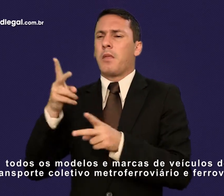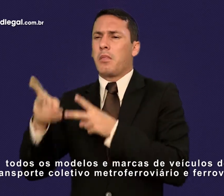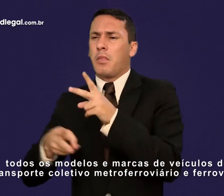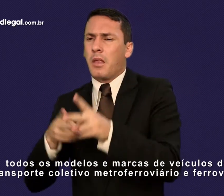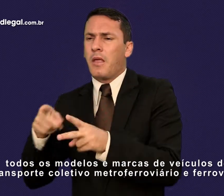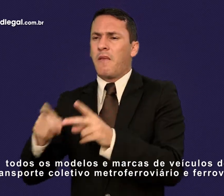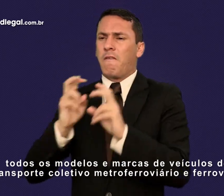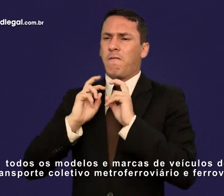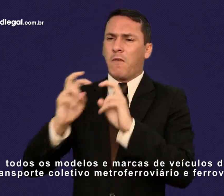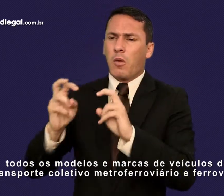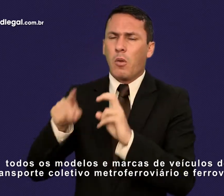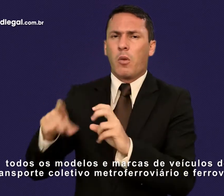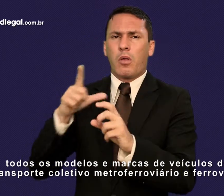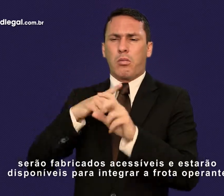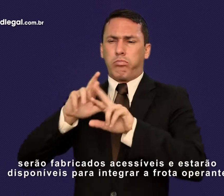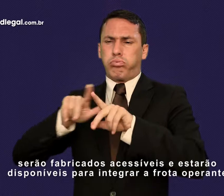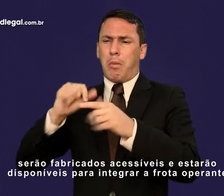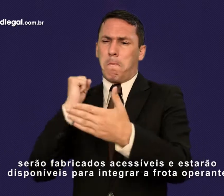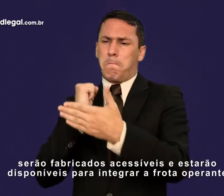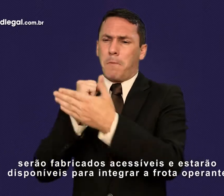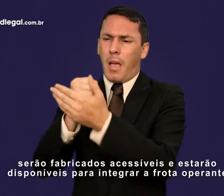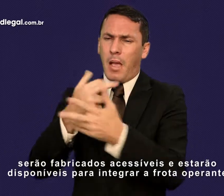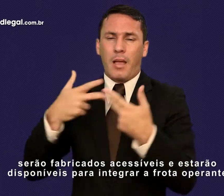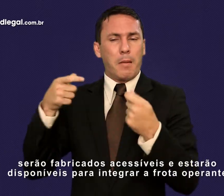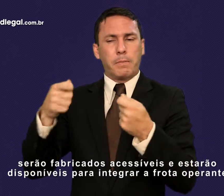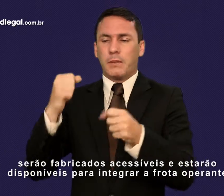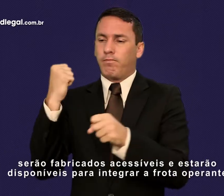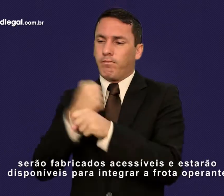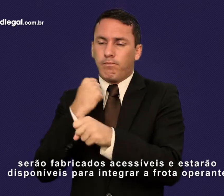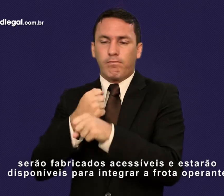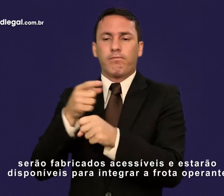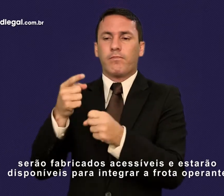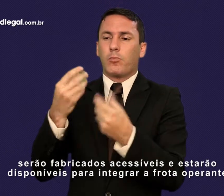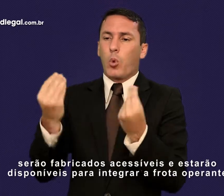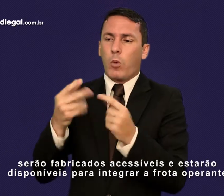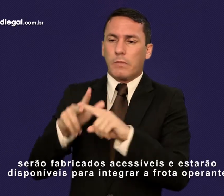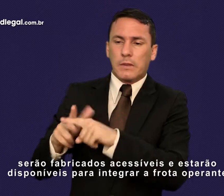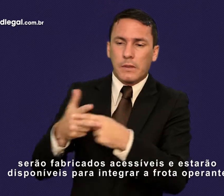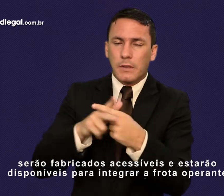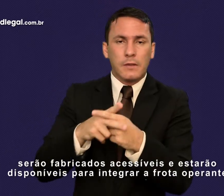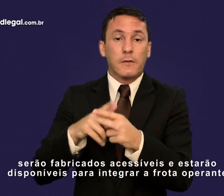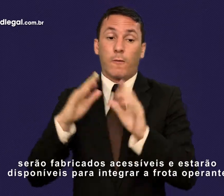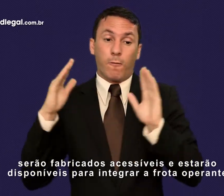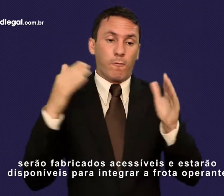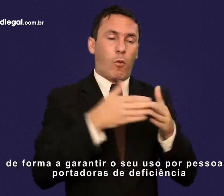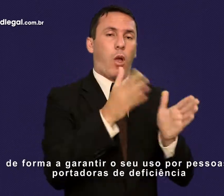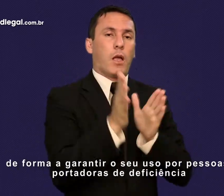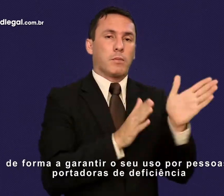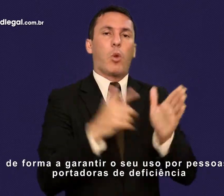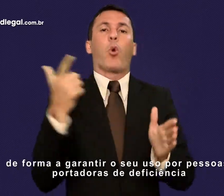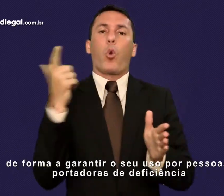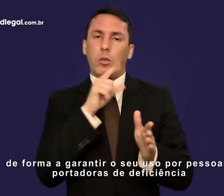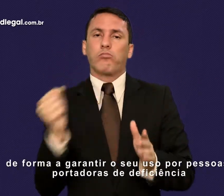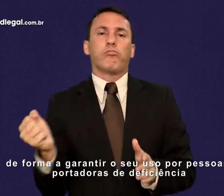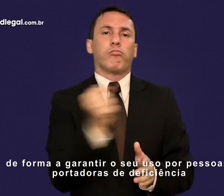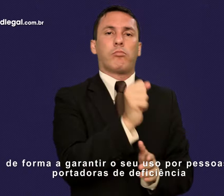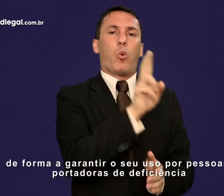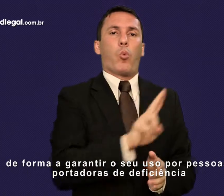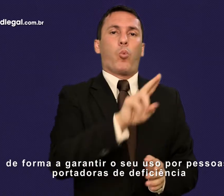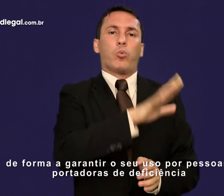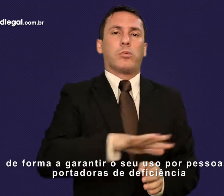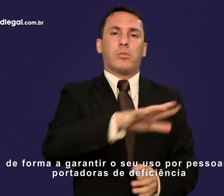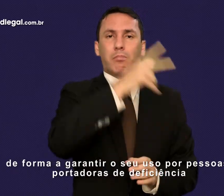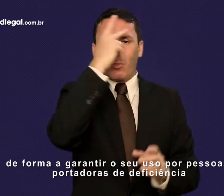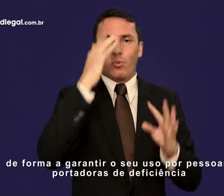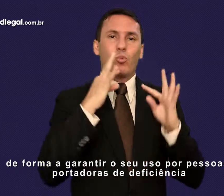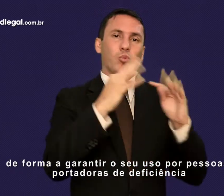coletivo metroferroviário e ferroviário serão fabricados acessíveis e estarão disponíveis para integrar a frota operante de forma a garantir o seu uso por